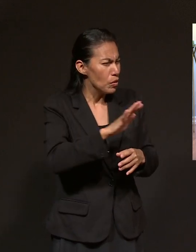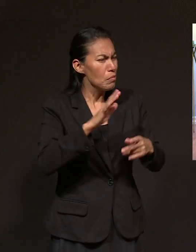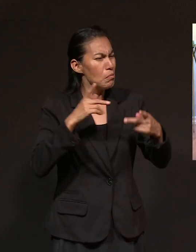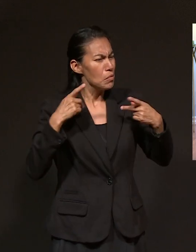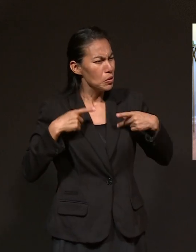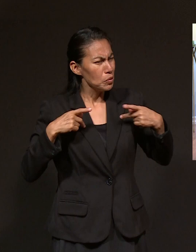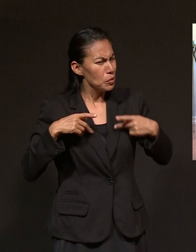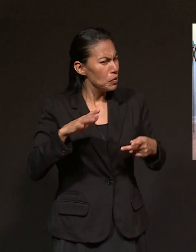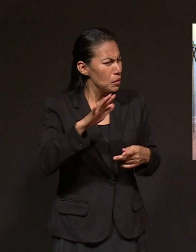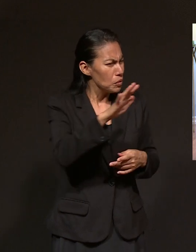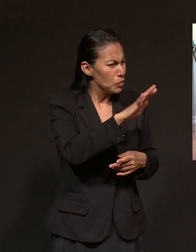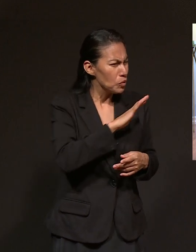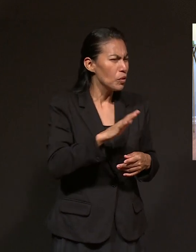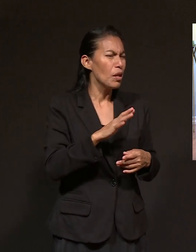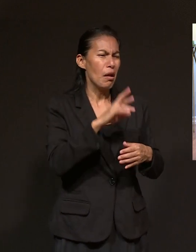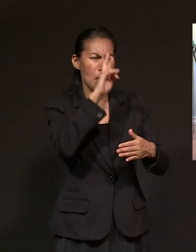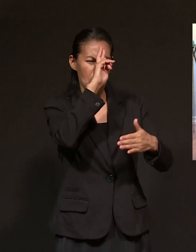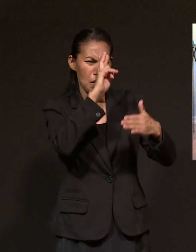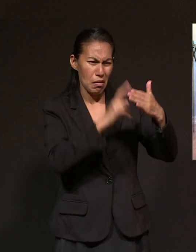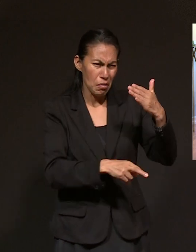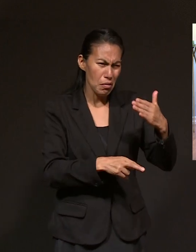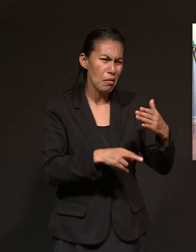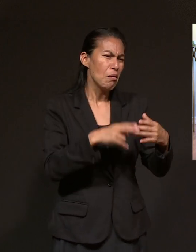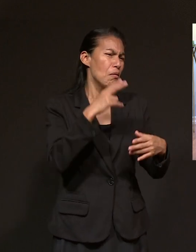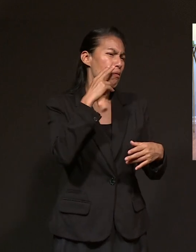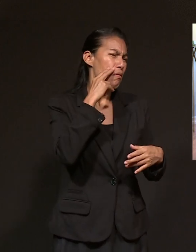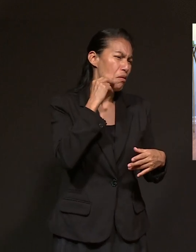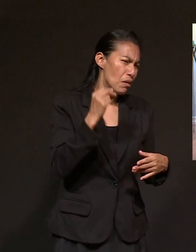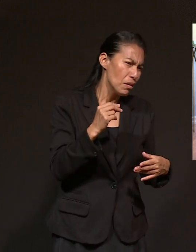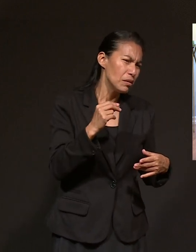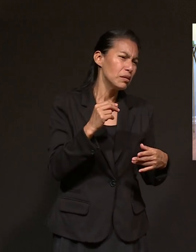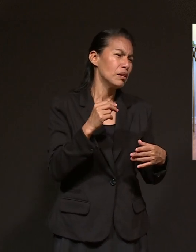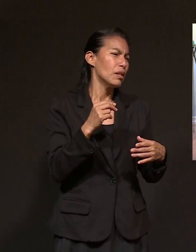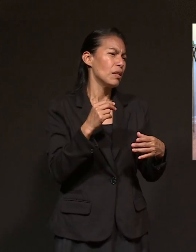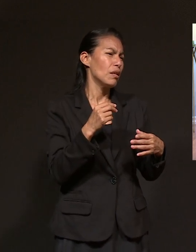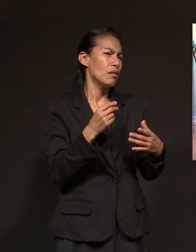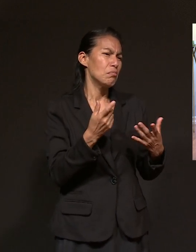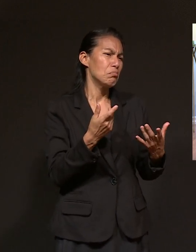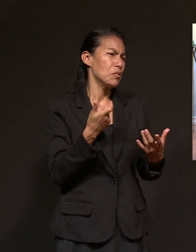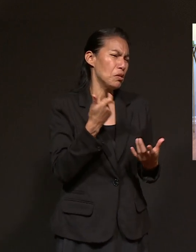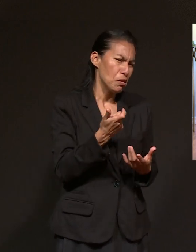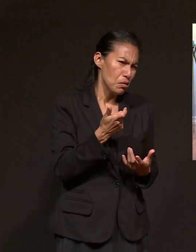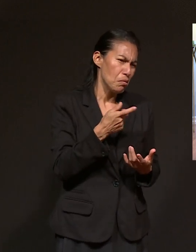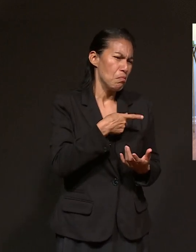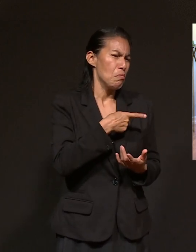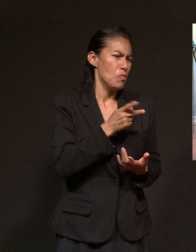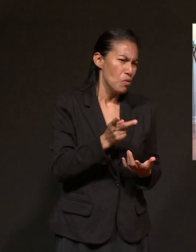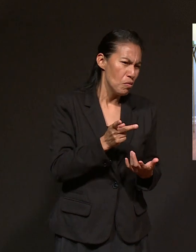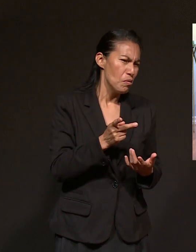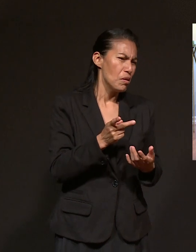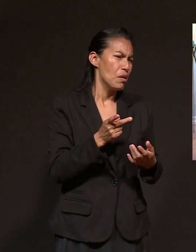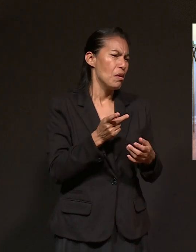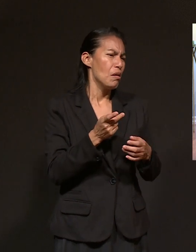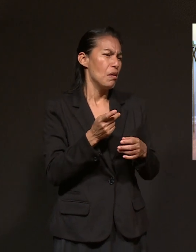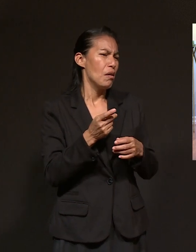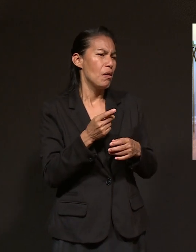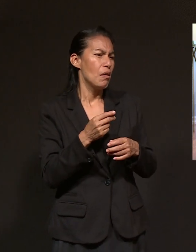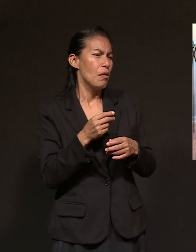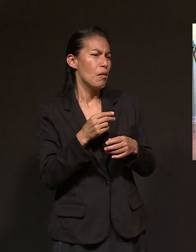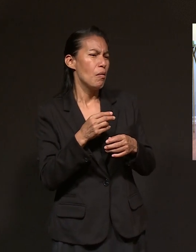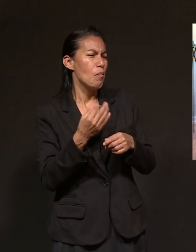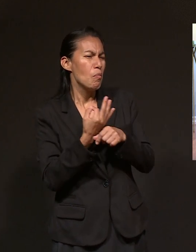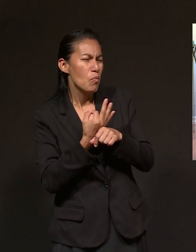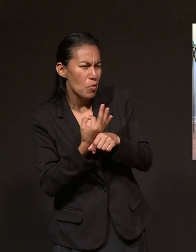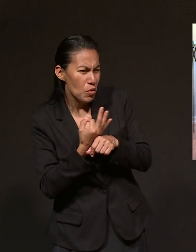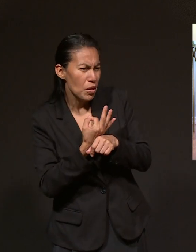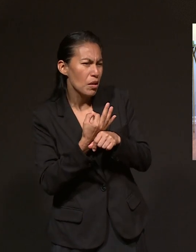cualquier ser humano, de cualquier religión, de cualquier raza, de cualquier clase social, de cualquier